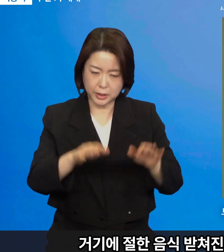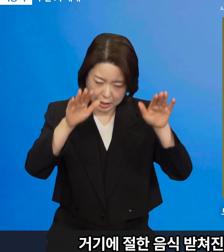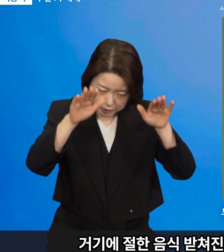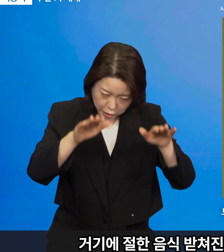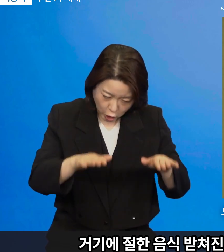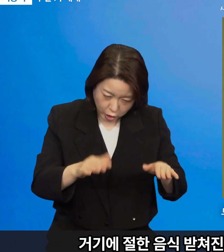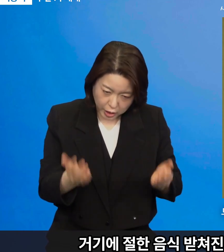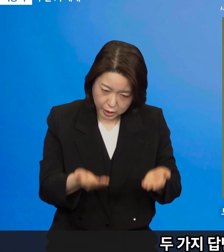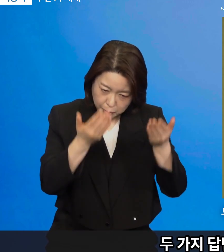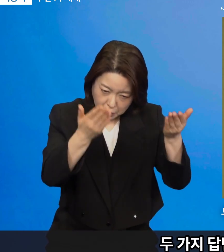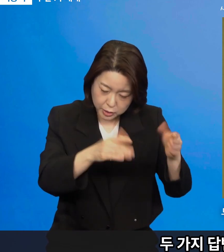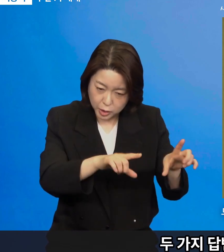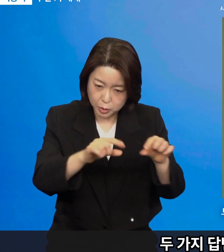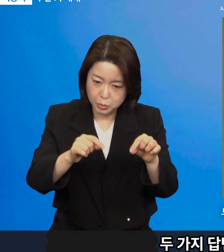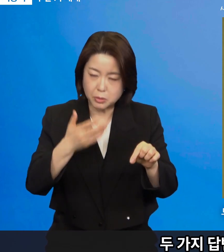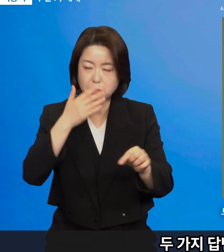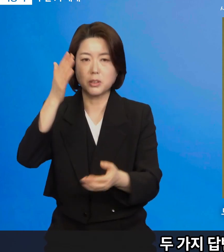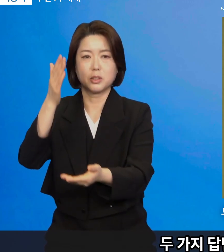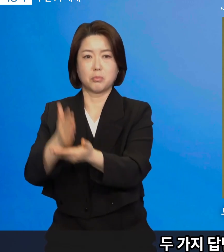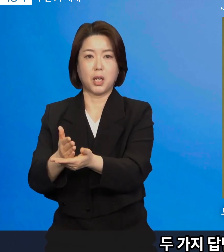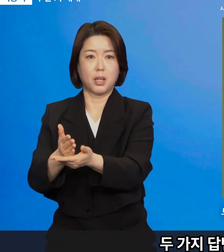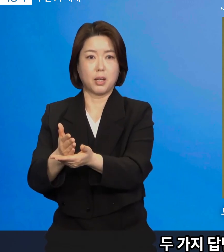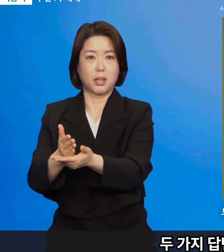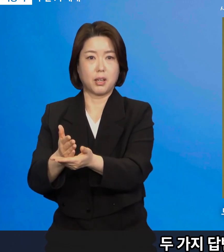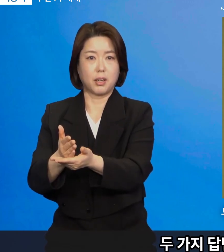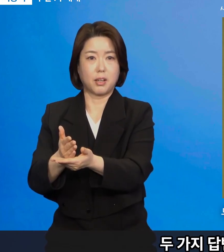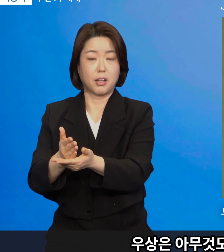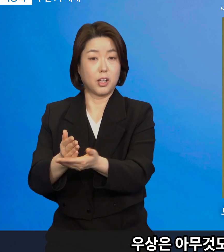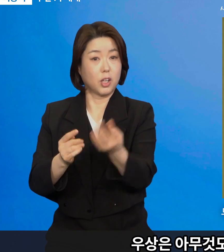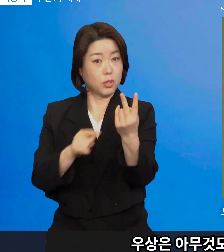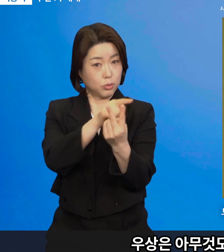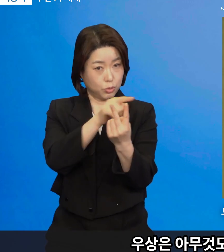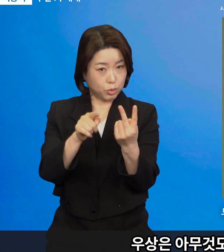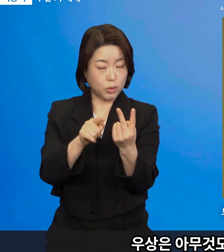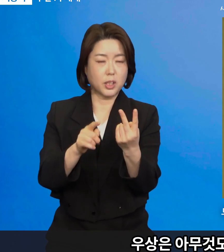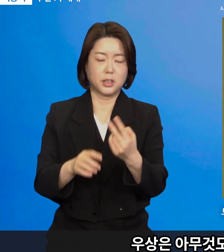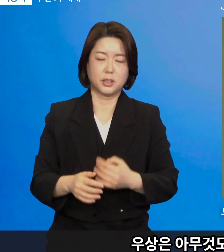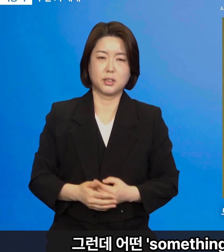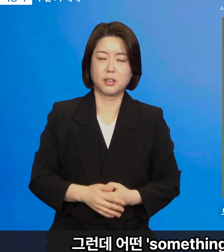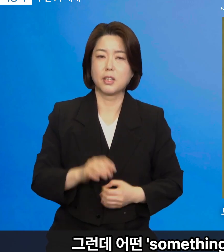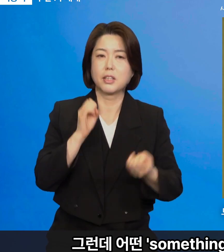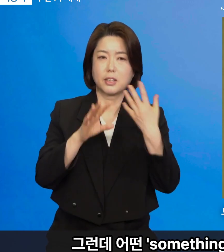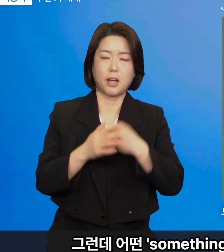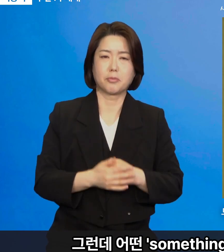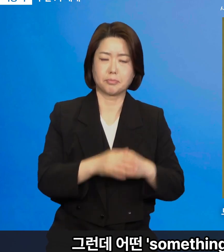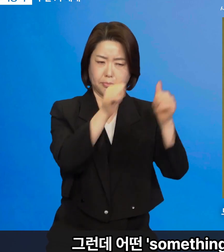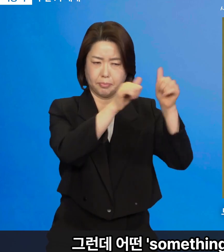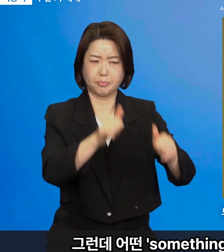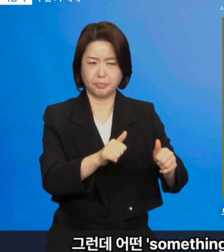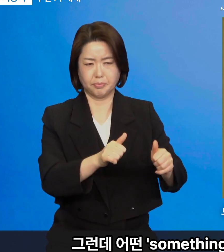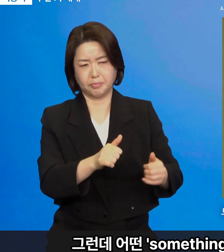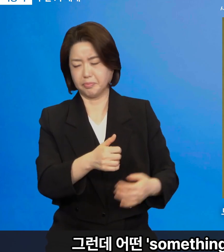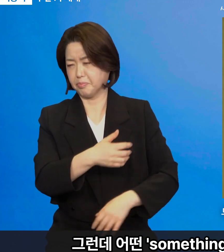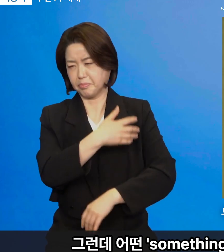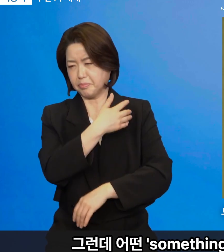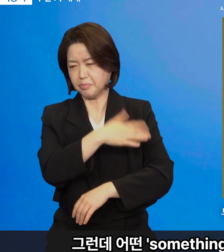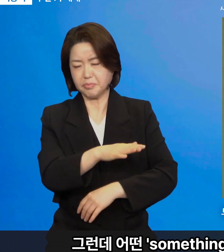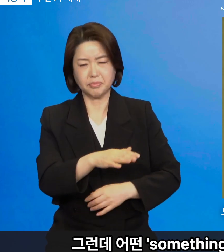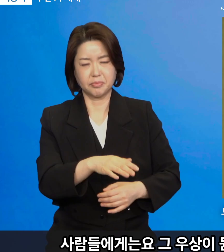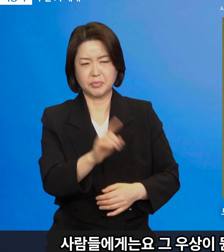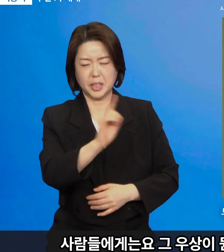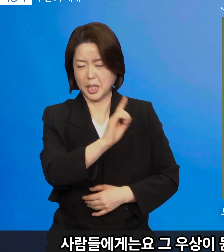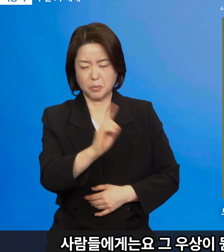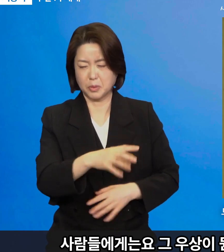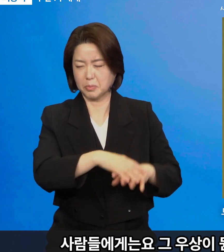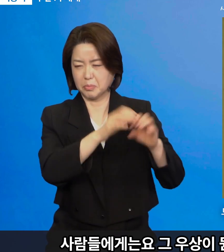먹지 말라는 겁니다. 두 가지 답변을 합니다. 우상은 아무것도 아닌 게 맞아요. 그런데 어떤 something인 것도 맞습니다,